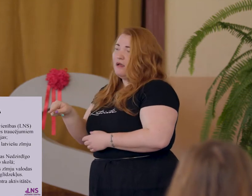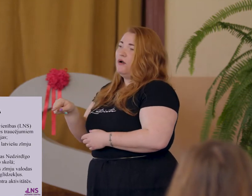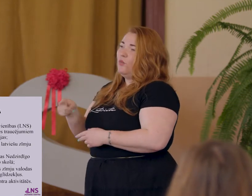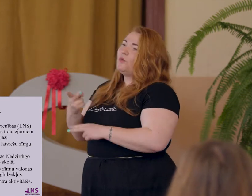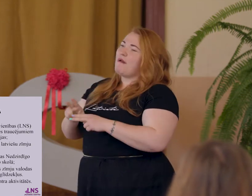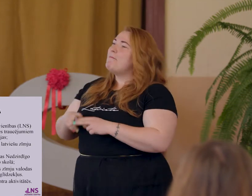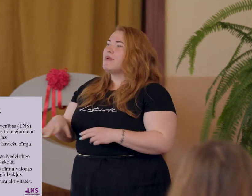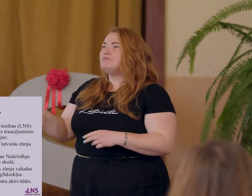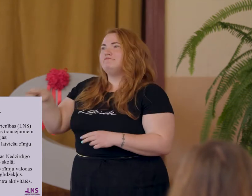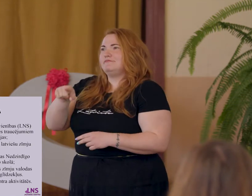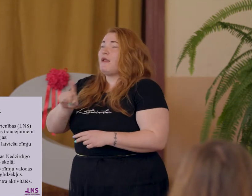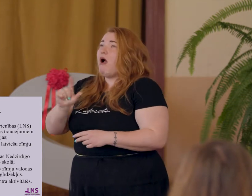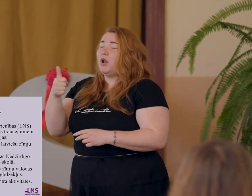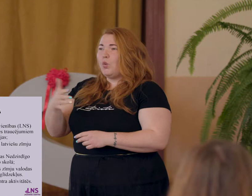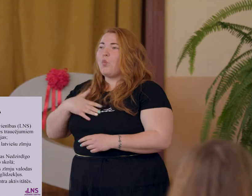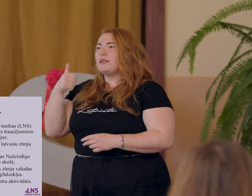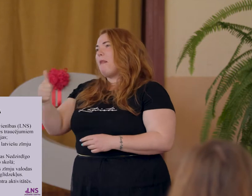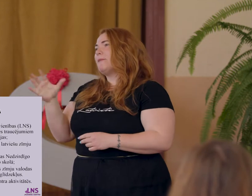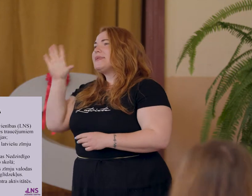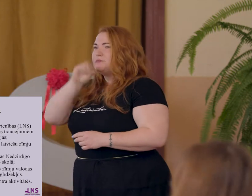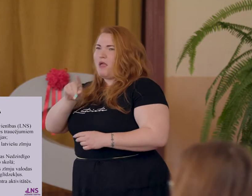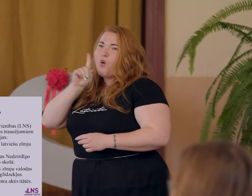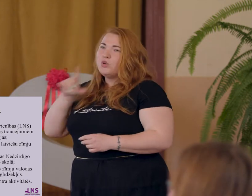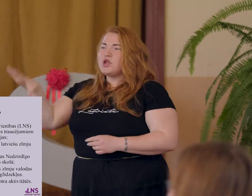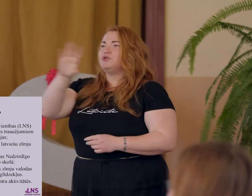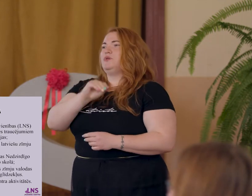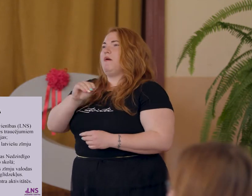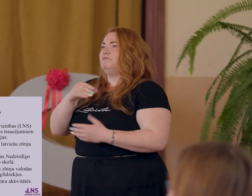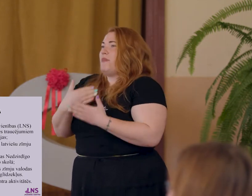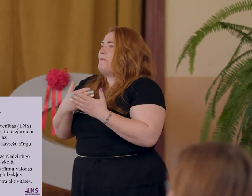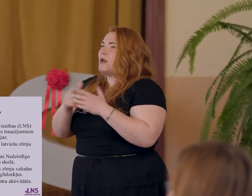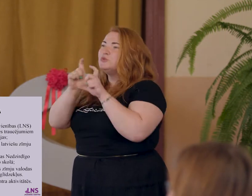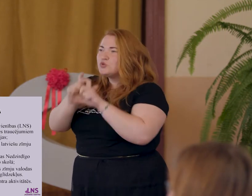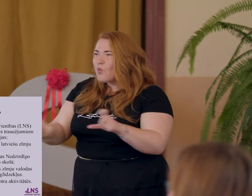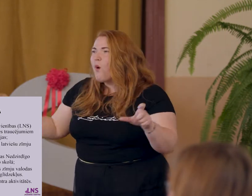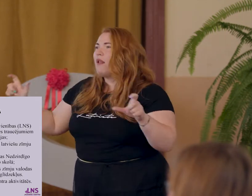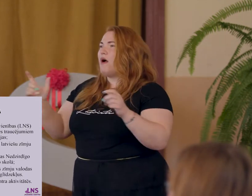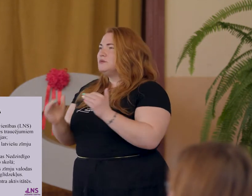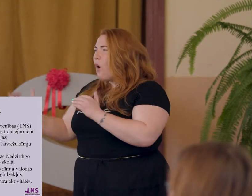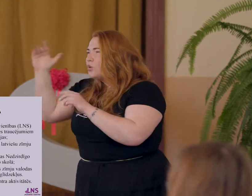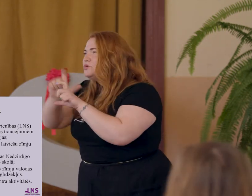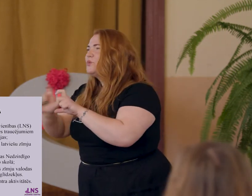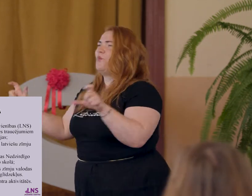pakalpojums, un tāpēc ir ļoti labi, ka tādas ir iespējas, ka jaunieši var